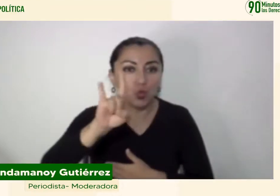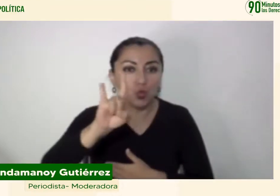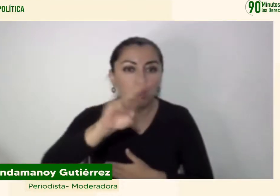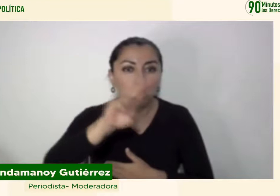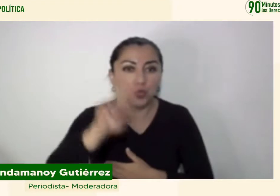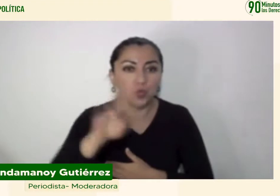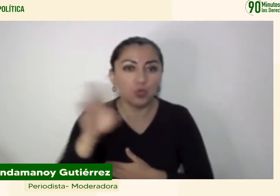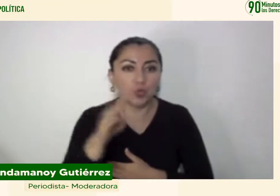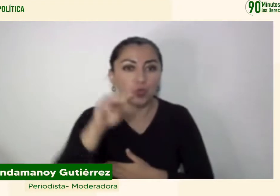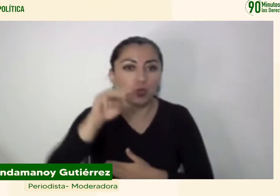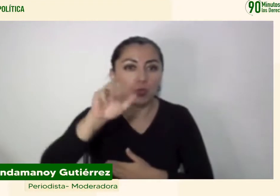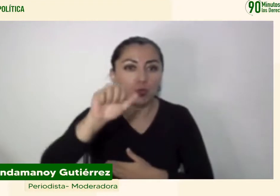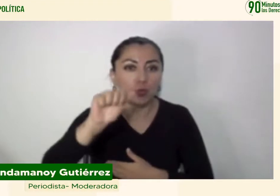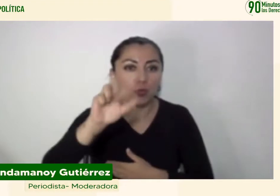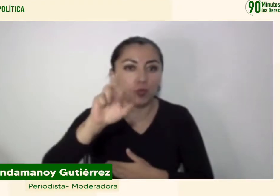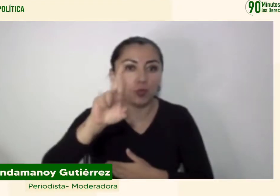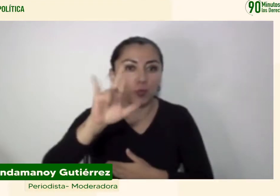luz mari lópez